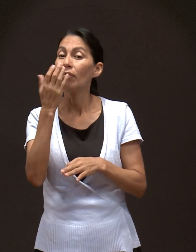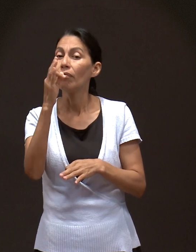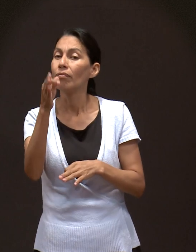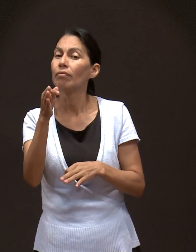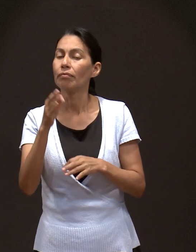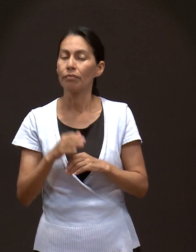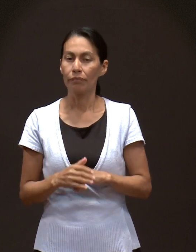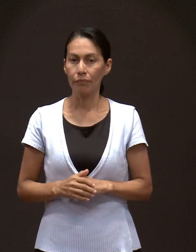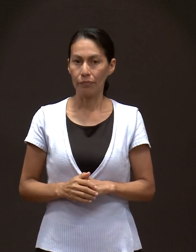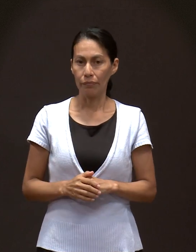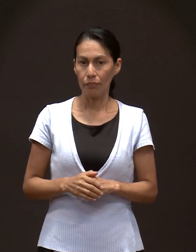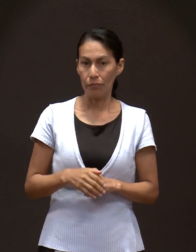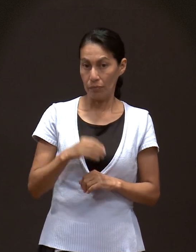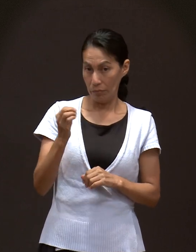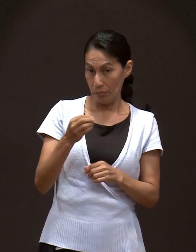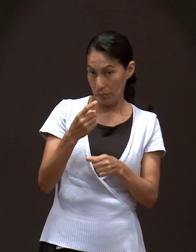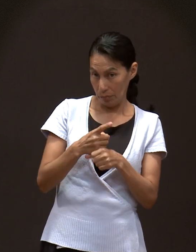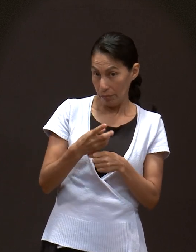me da la oportunidad.